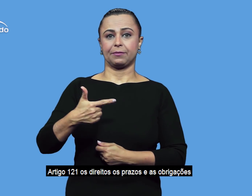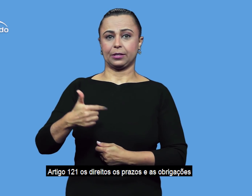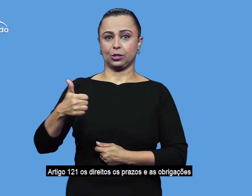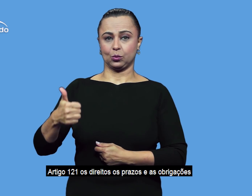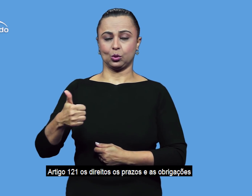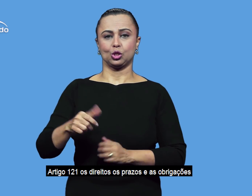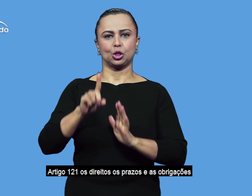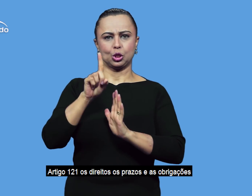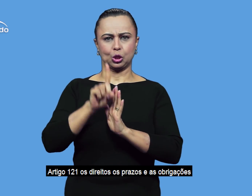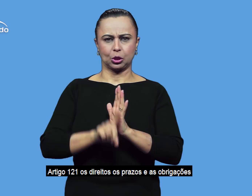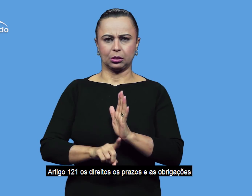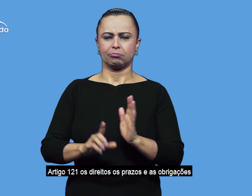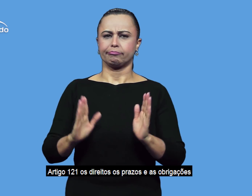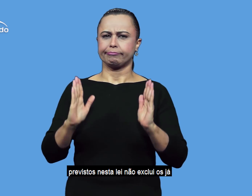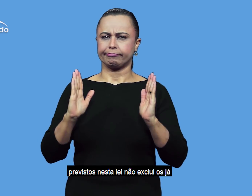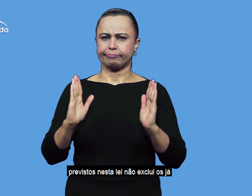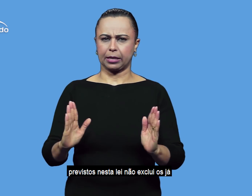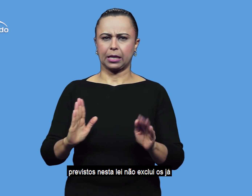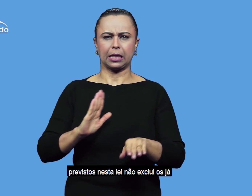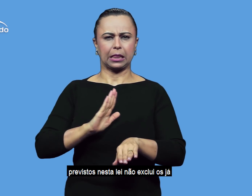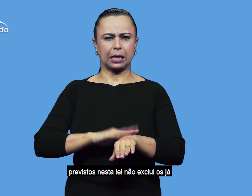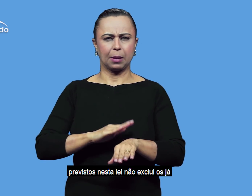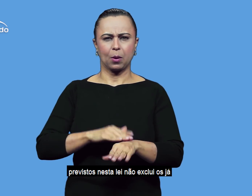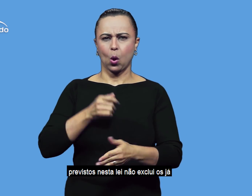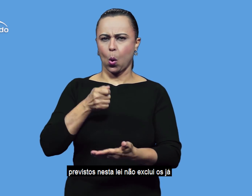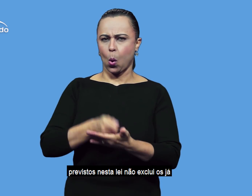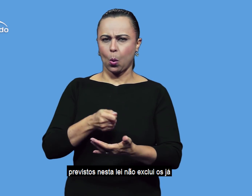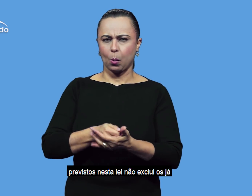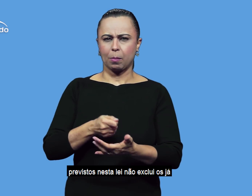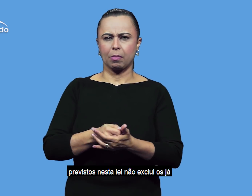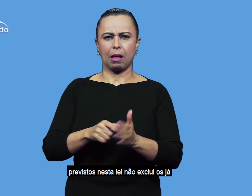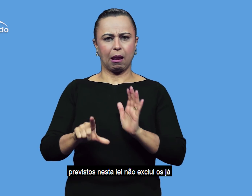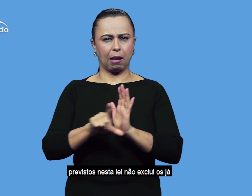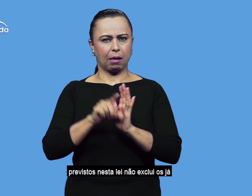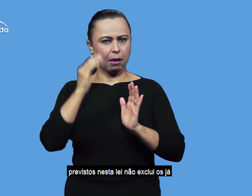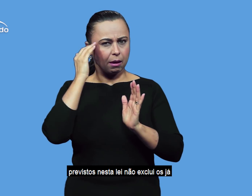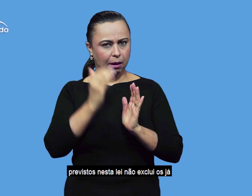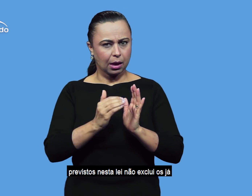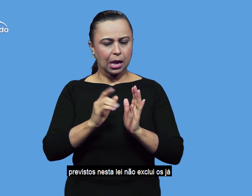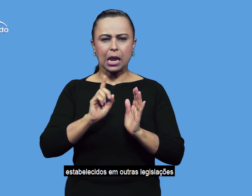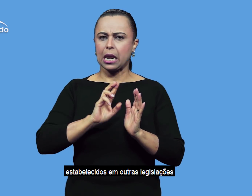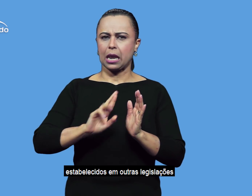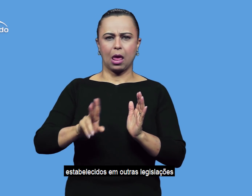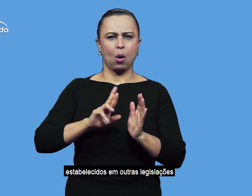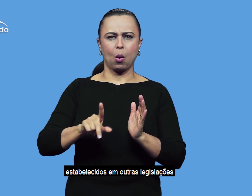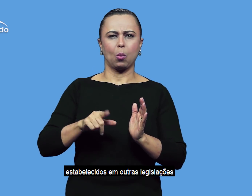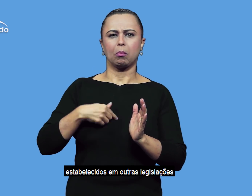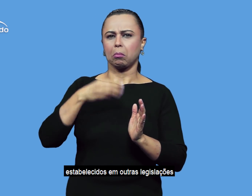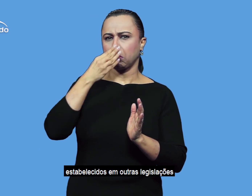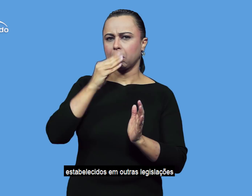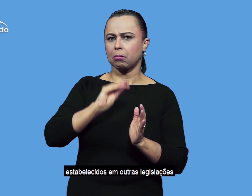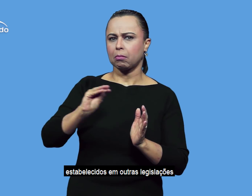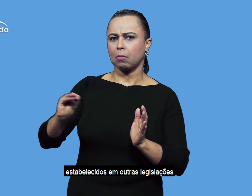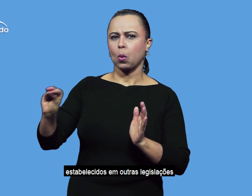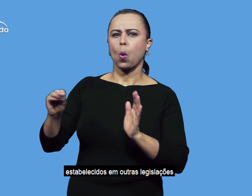prazos e as obrigações previstos nesta lei não exclui os já estabelecidos em outras legislações